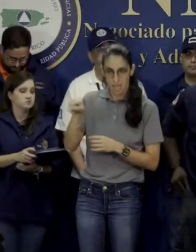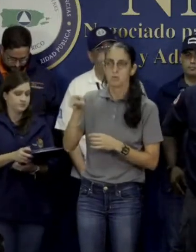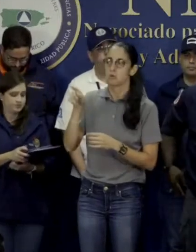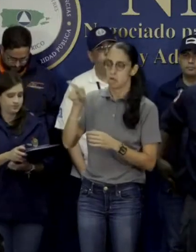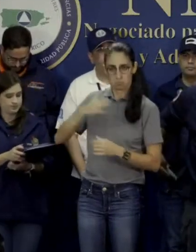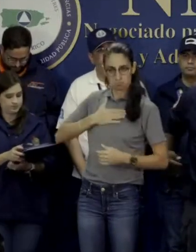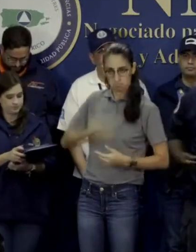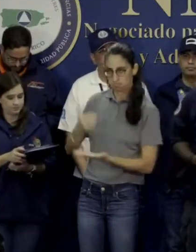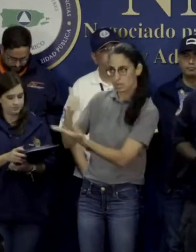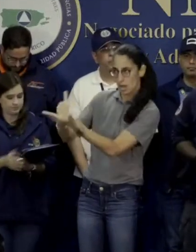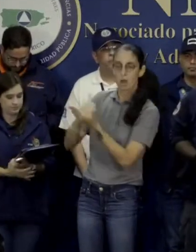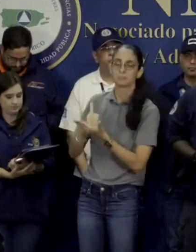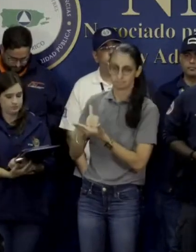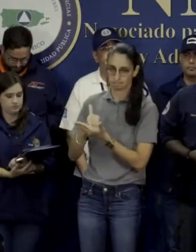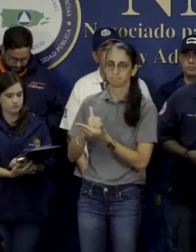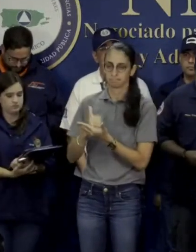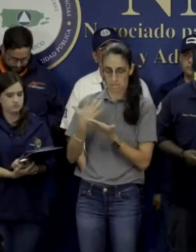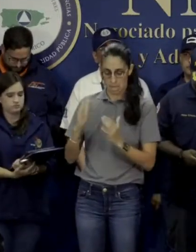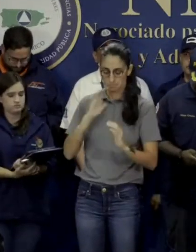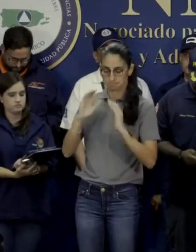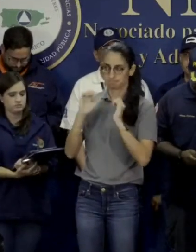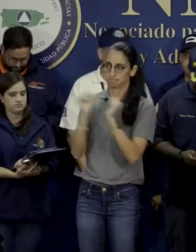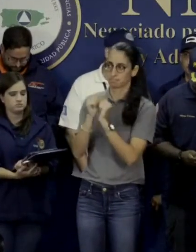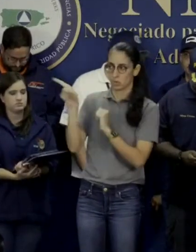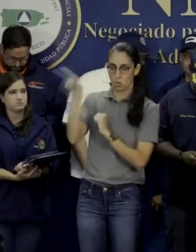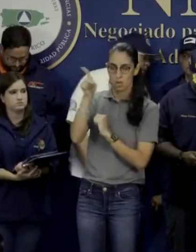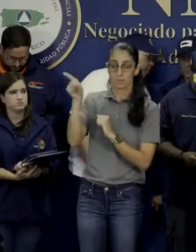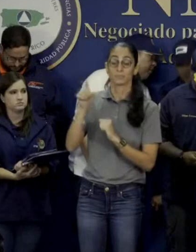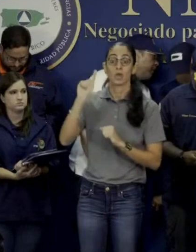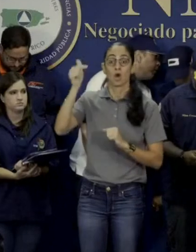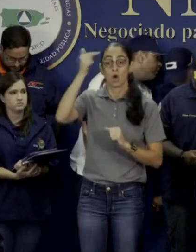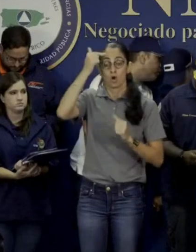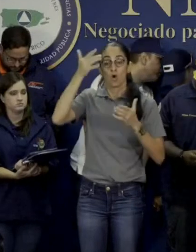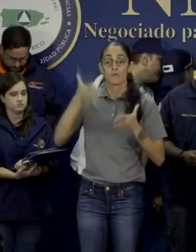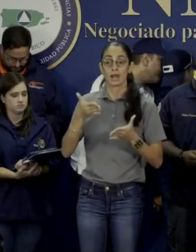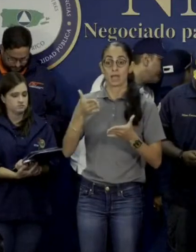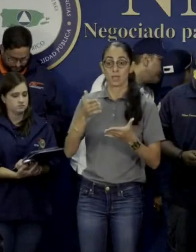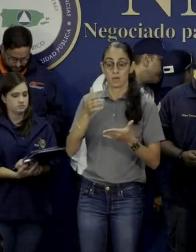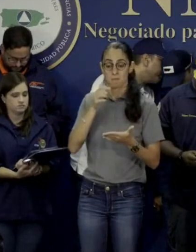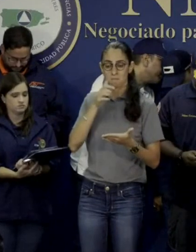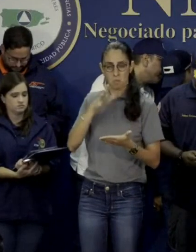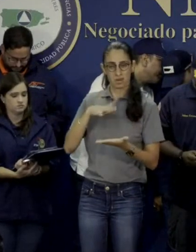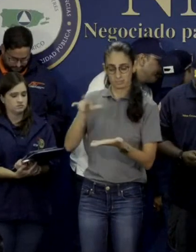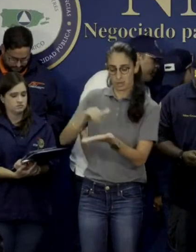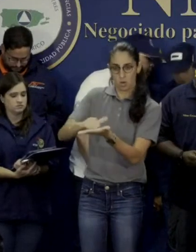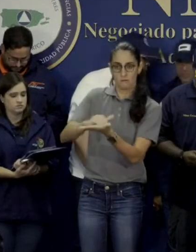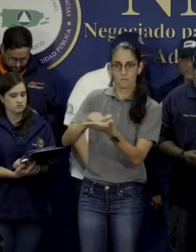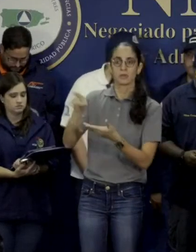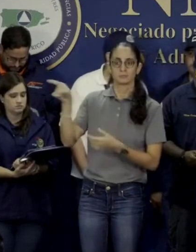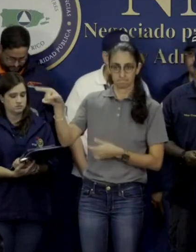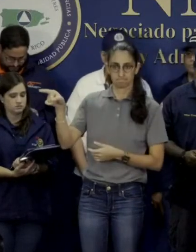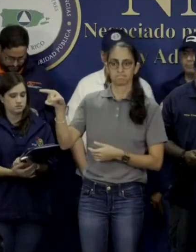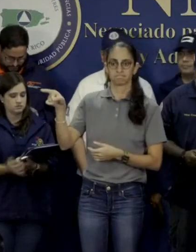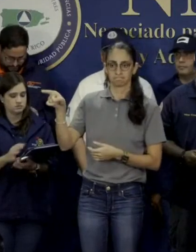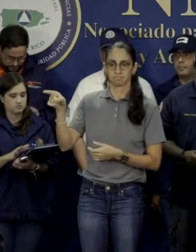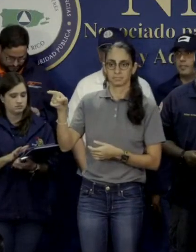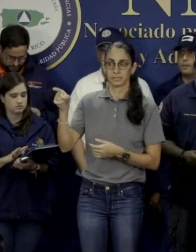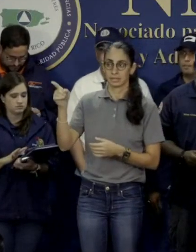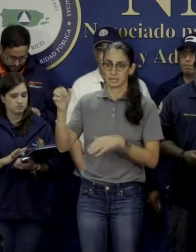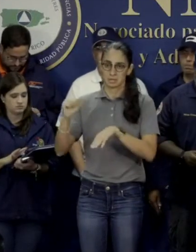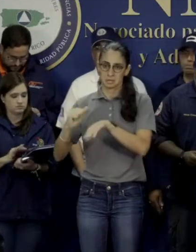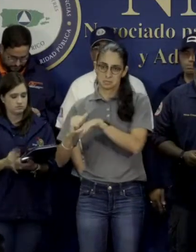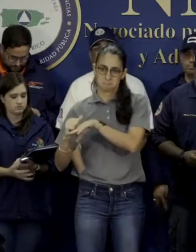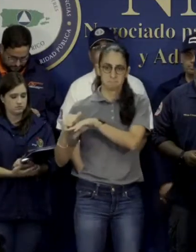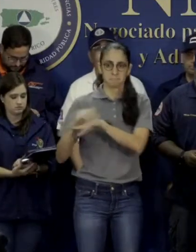nuestra disposición. Ya la gobernadora de Nueva York tomó la decisión de asignar 100